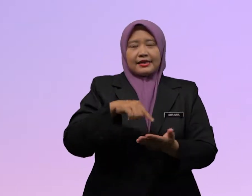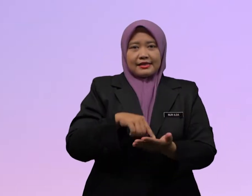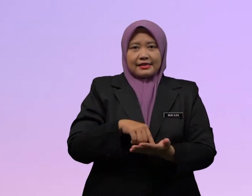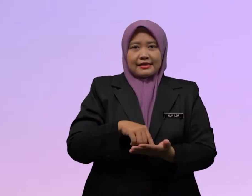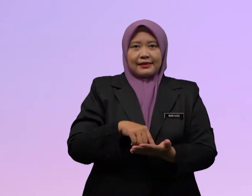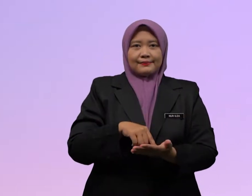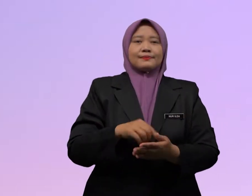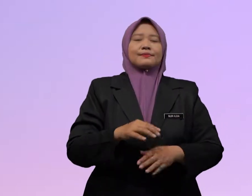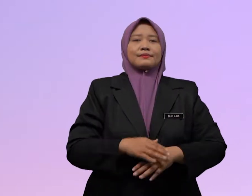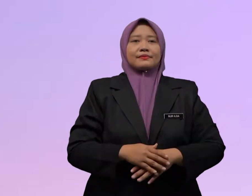ini,